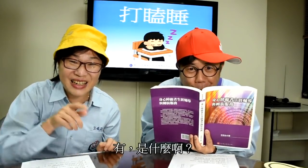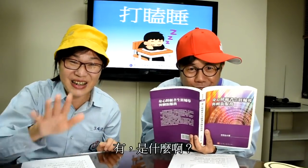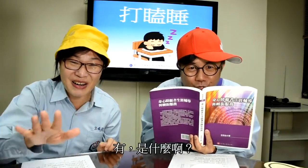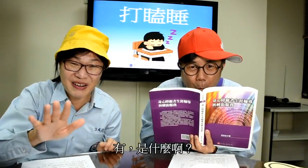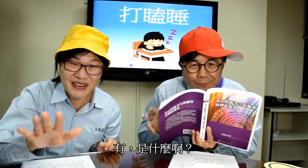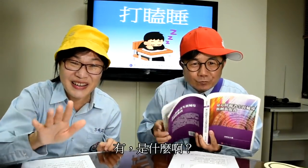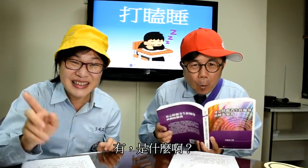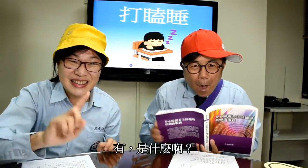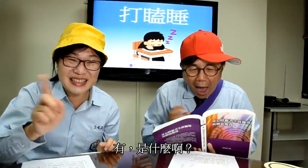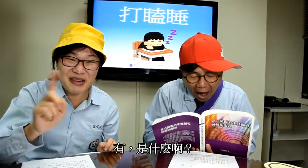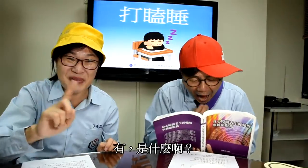有，是什么啊？